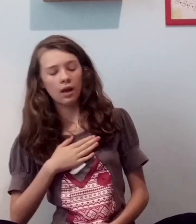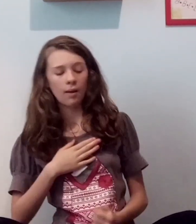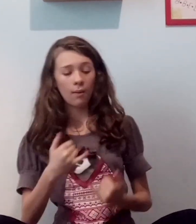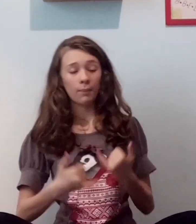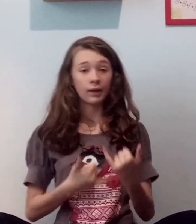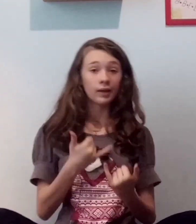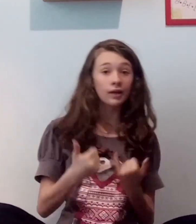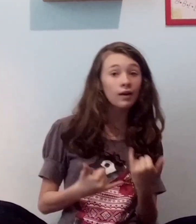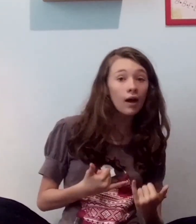gostar de brincar,